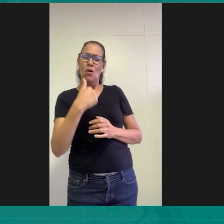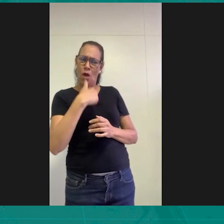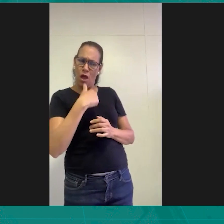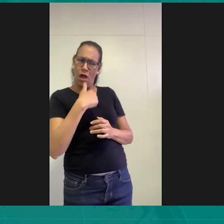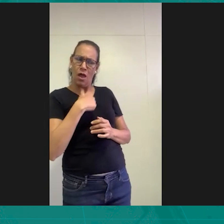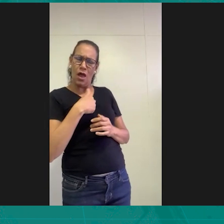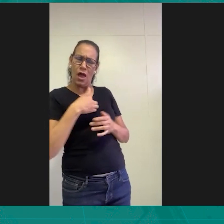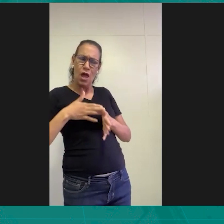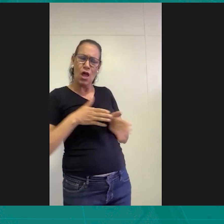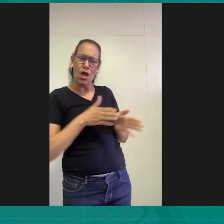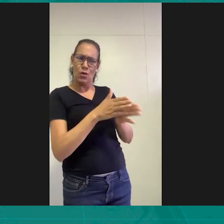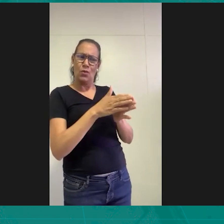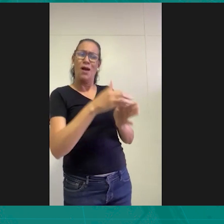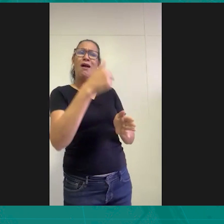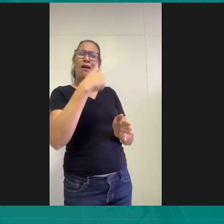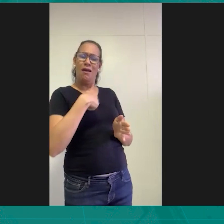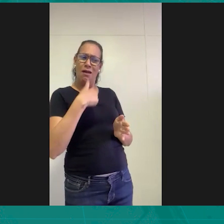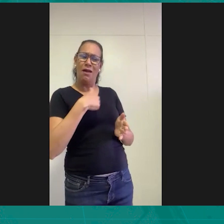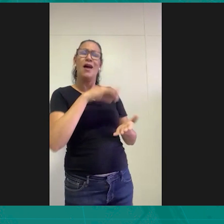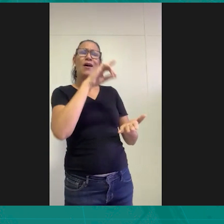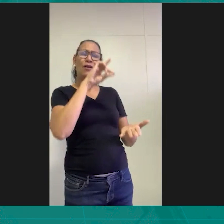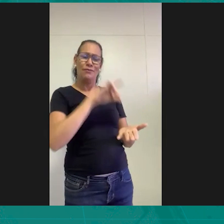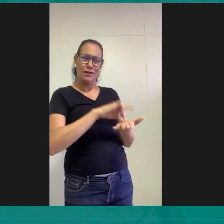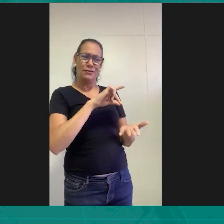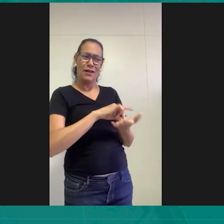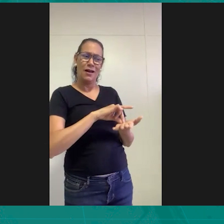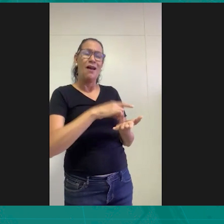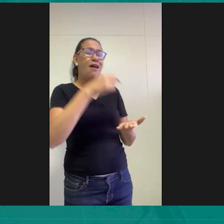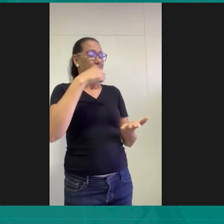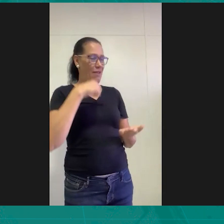verdade, eu sou a vida.